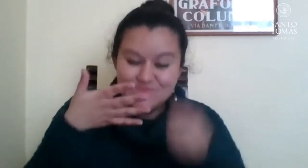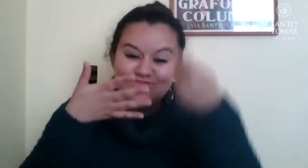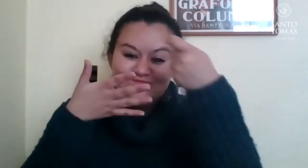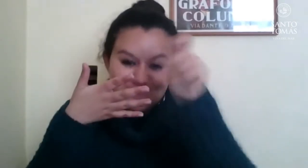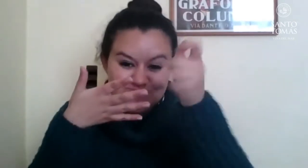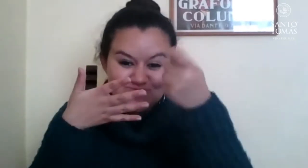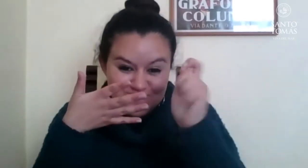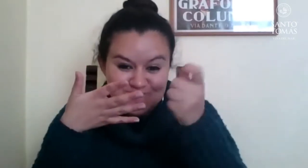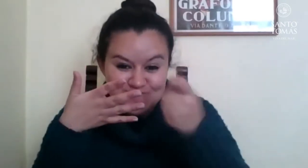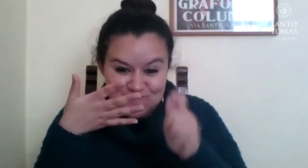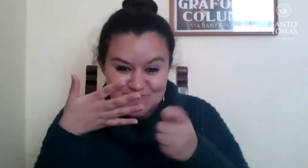Evaluación,